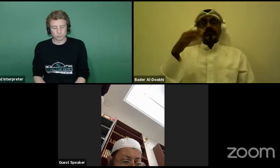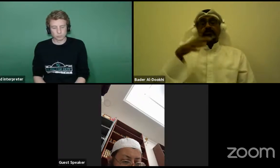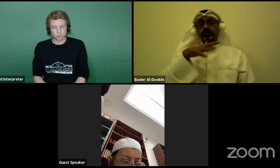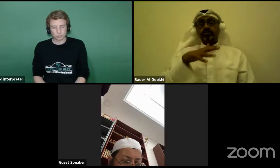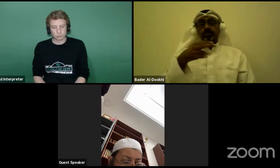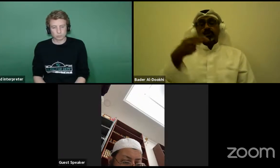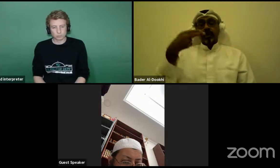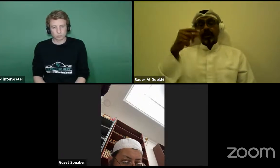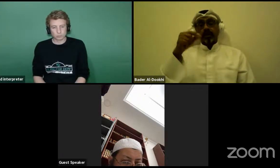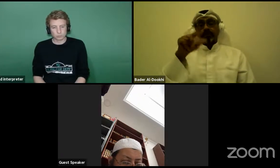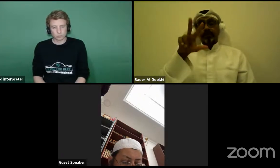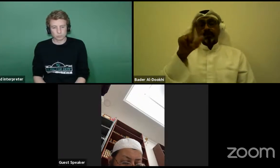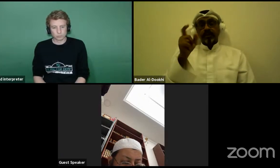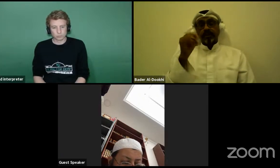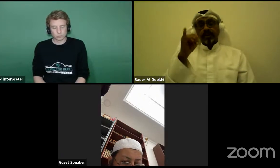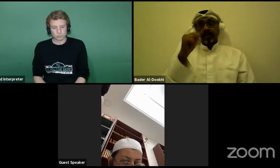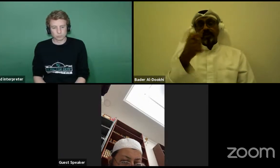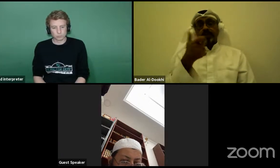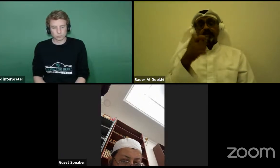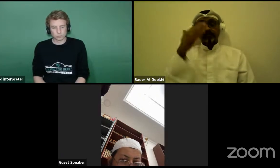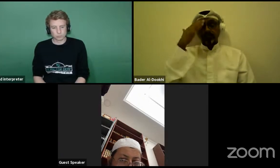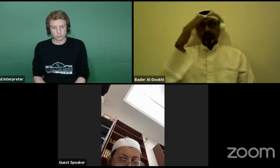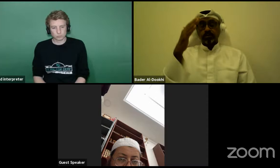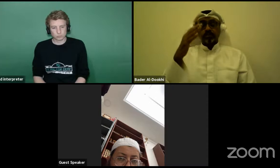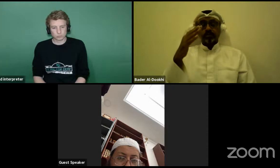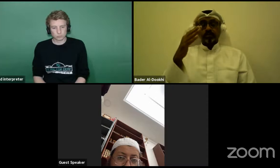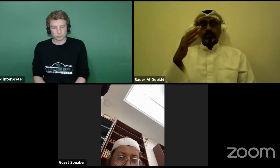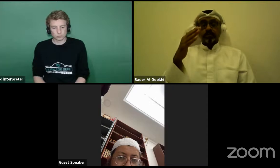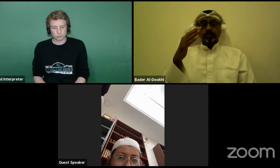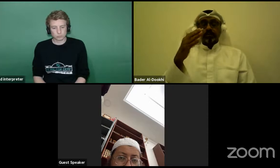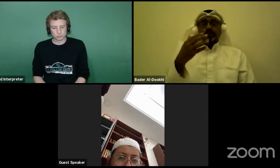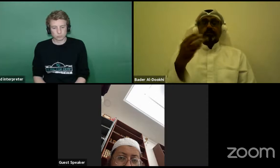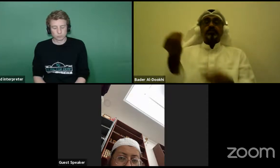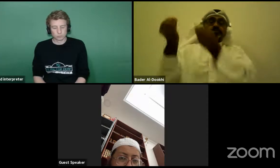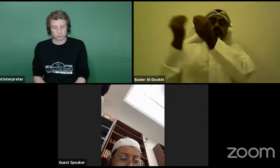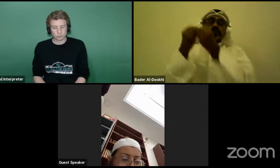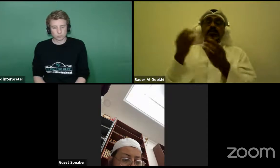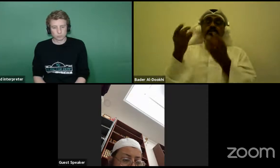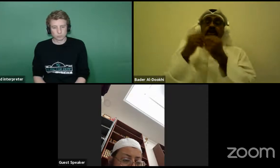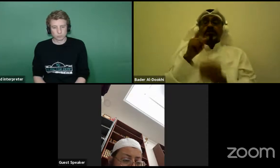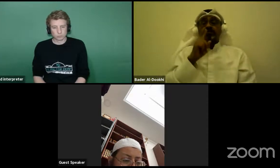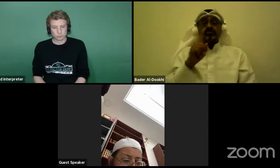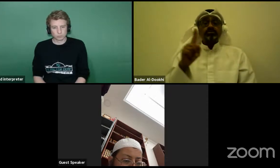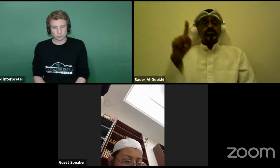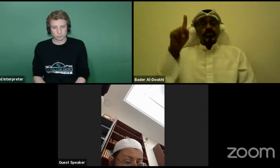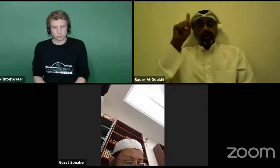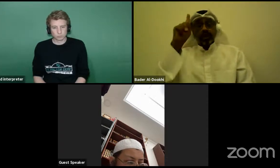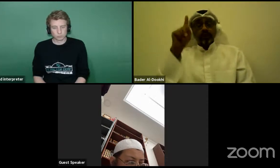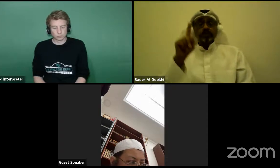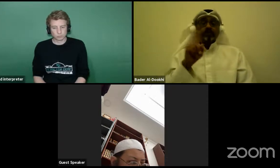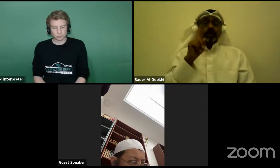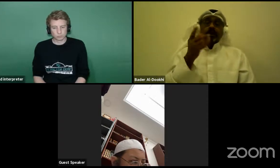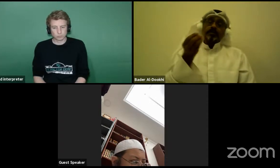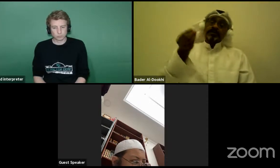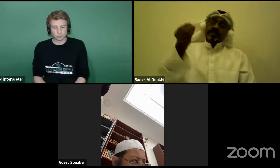وكتب أجركم وزادكم من فضله، وإن شاء الله تعالى نطمح في مزيد من